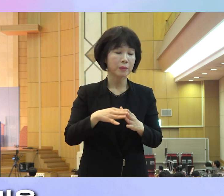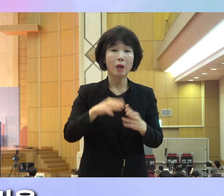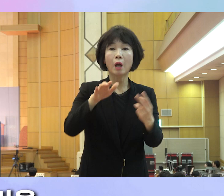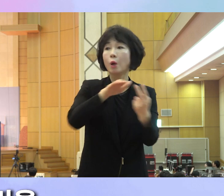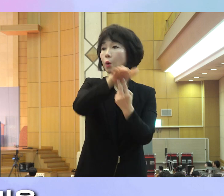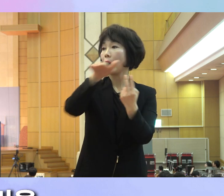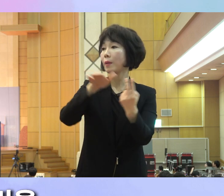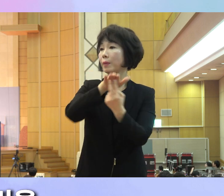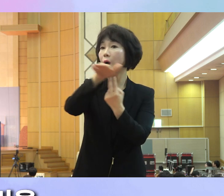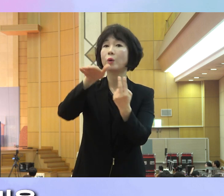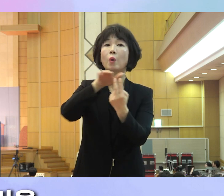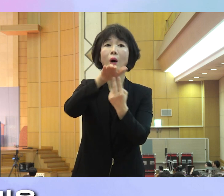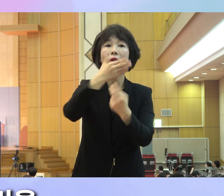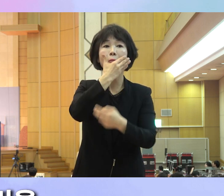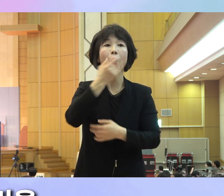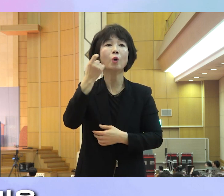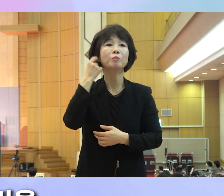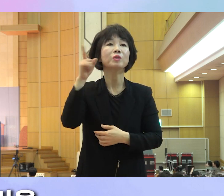요한복음 11장